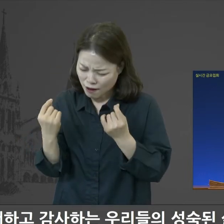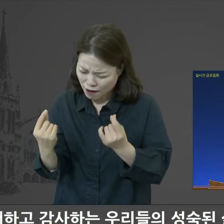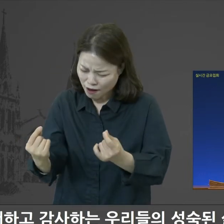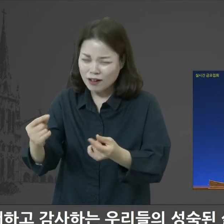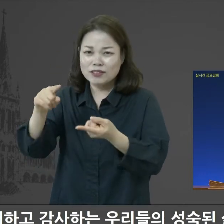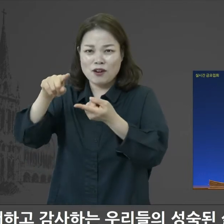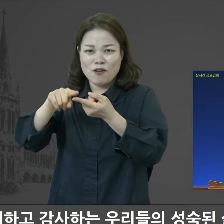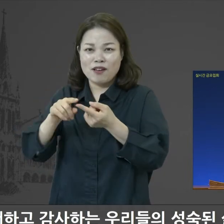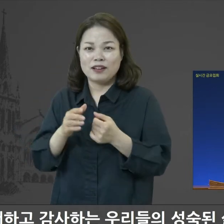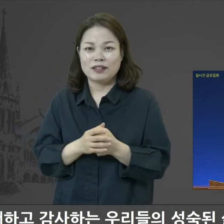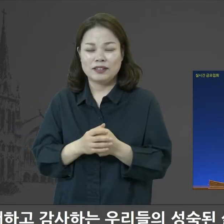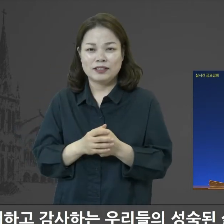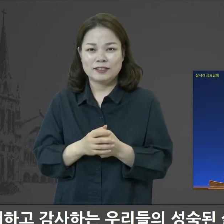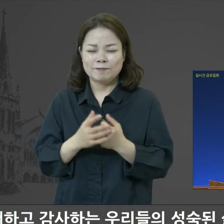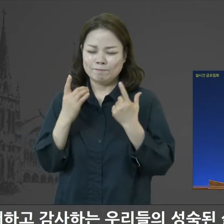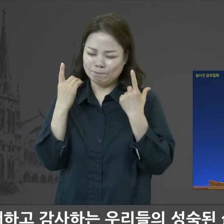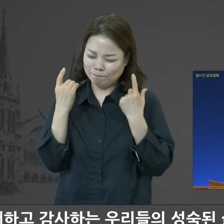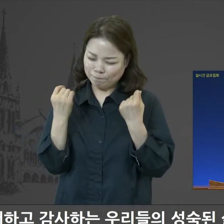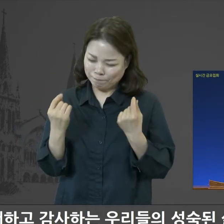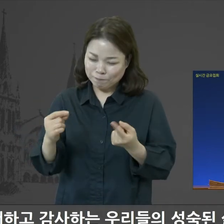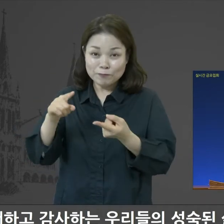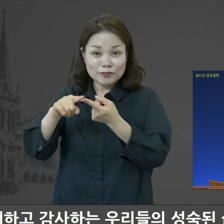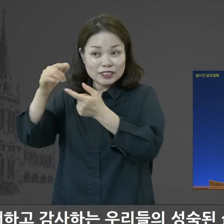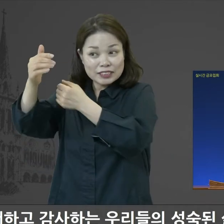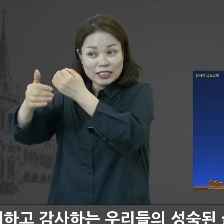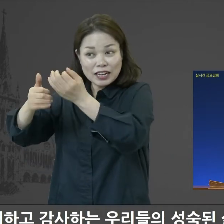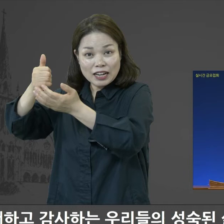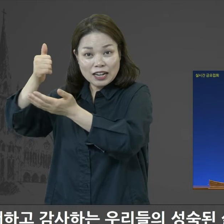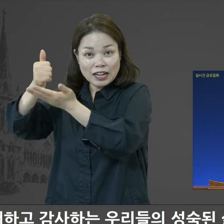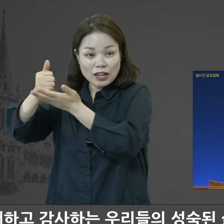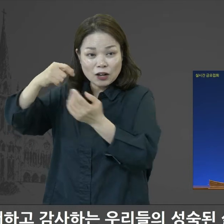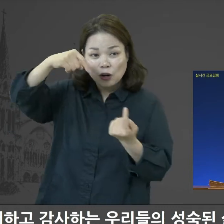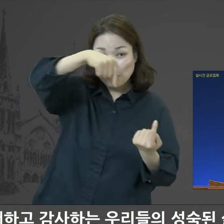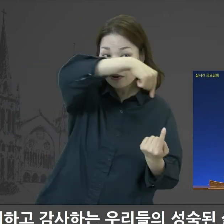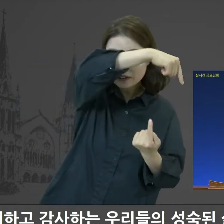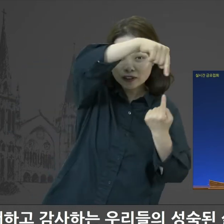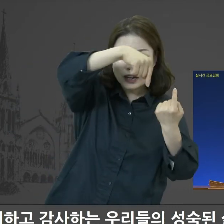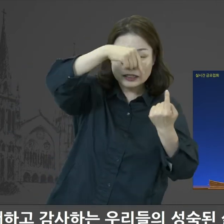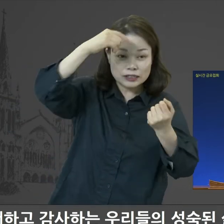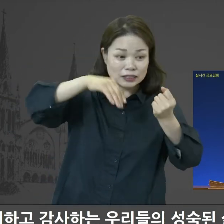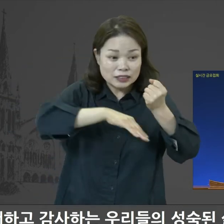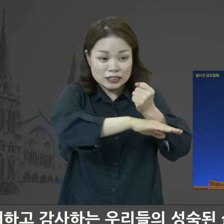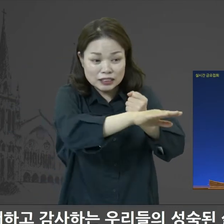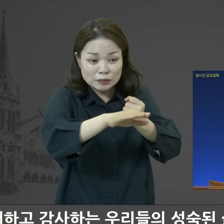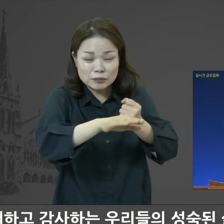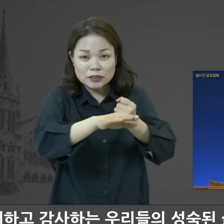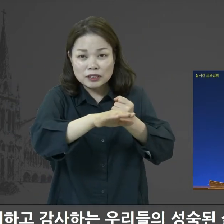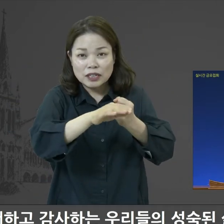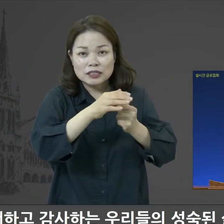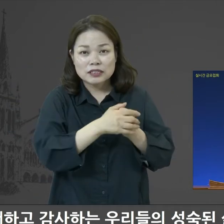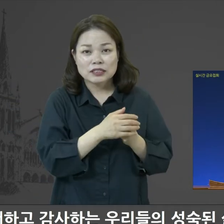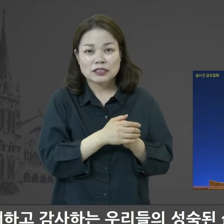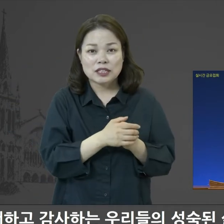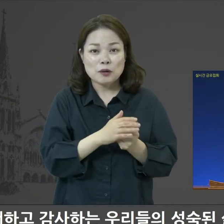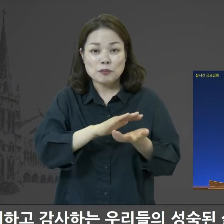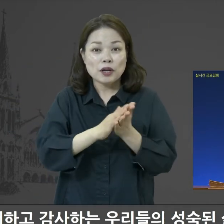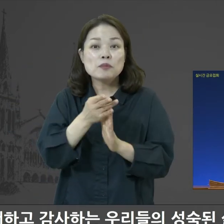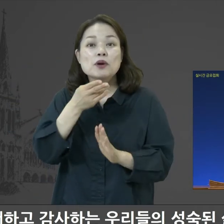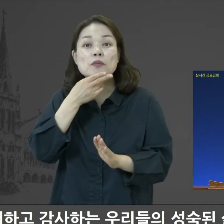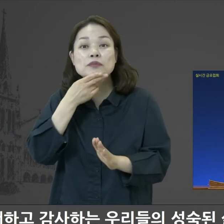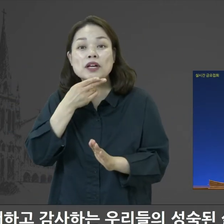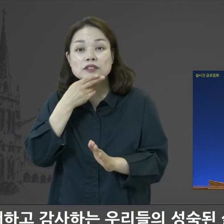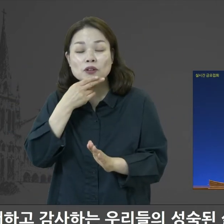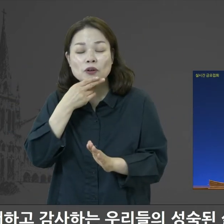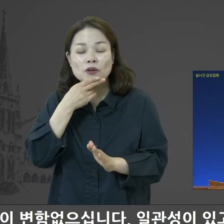없으시대. 일관성이 있으시답니다. 회전하는 그림자 없다. 이건 이제 변함이 없는 하나님을 수식해 주는 거죠.